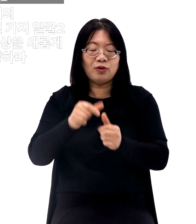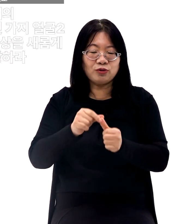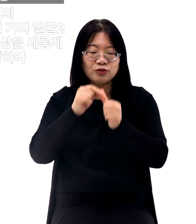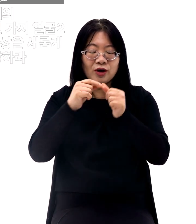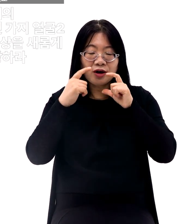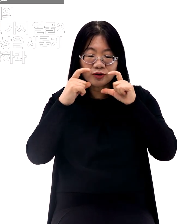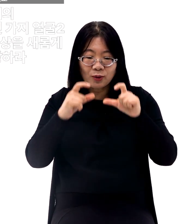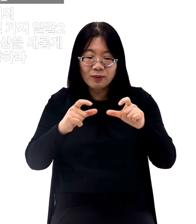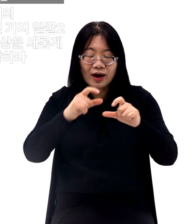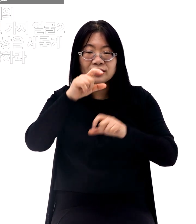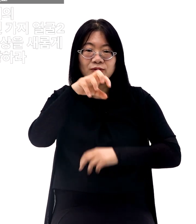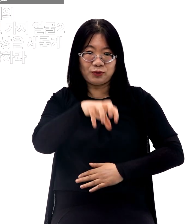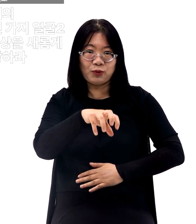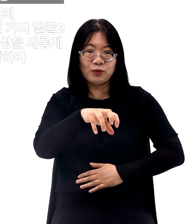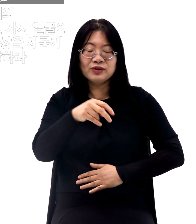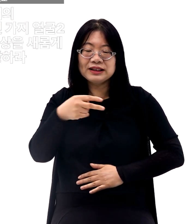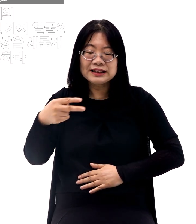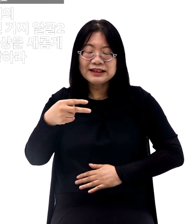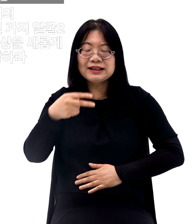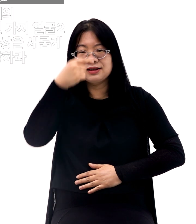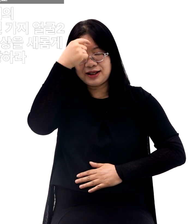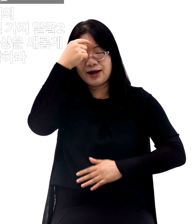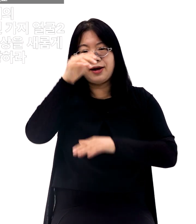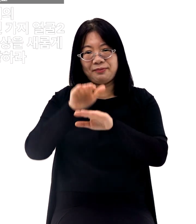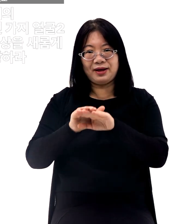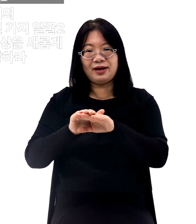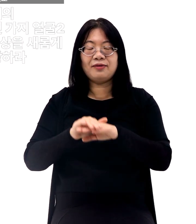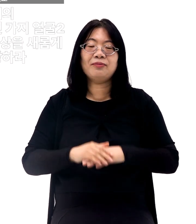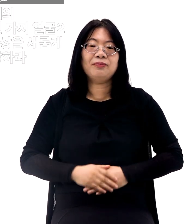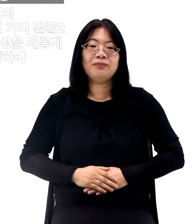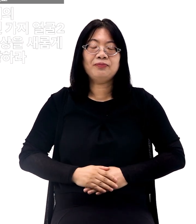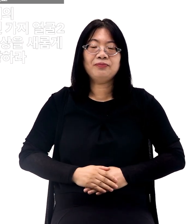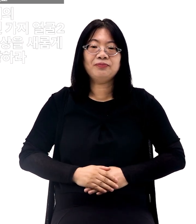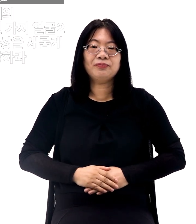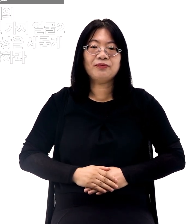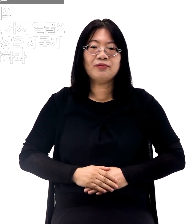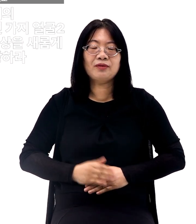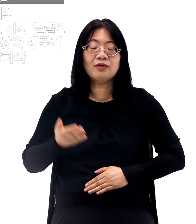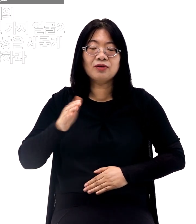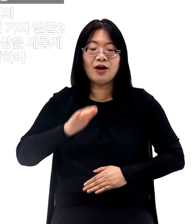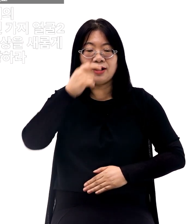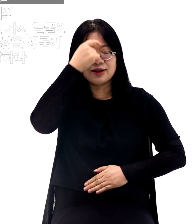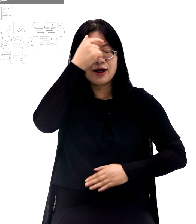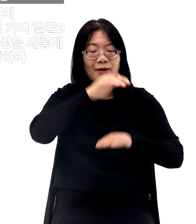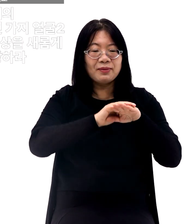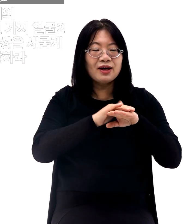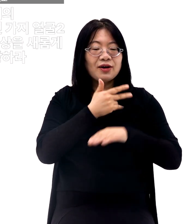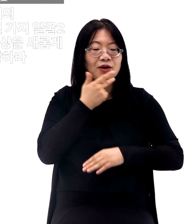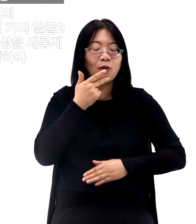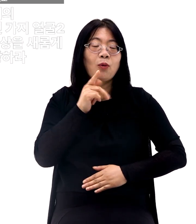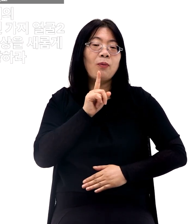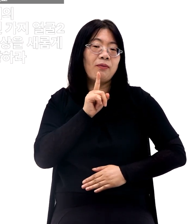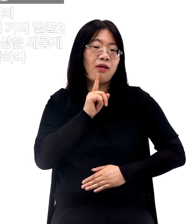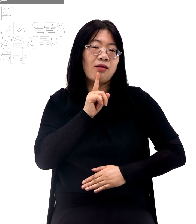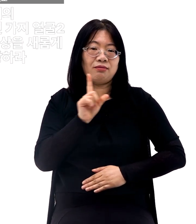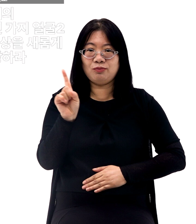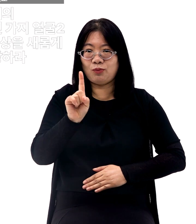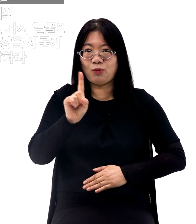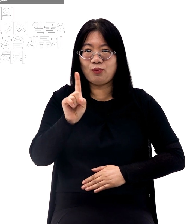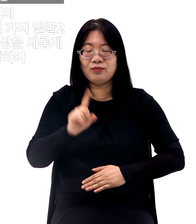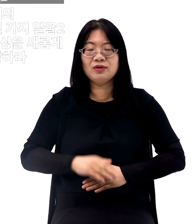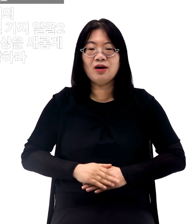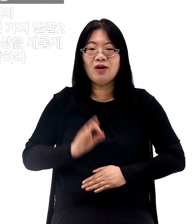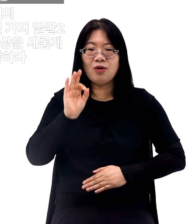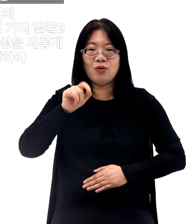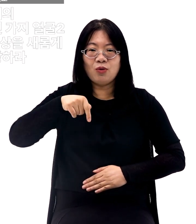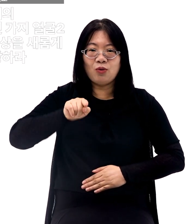예배의 자리입니다. 자, 그런데 여러분, 예배를 보통 영어로 뭐라 그러죠? 예배를